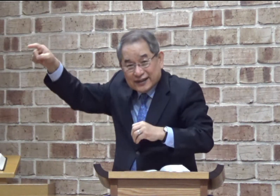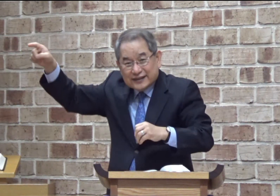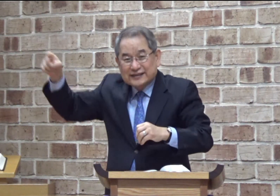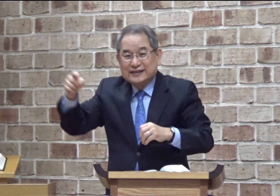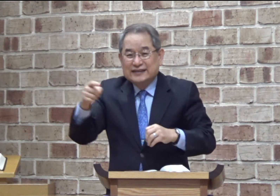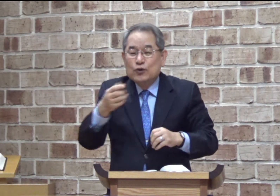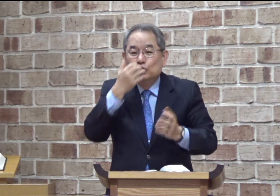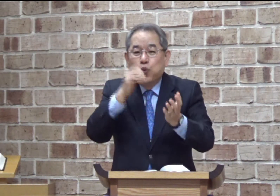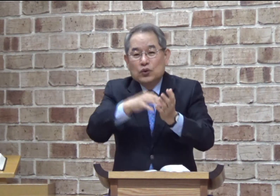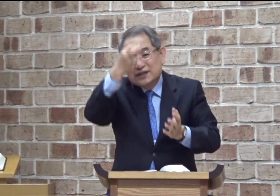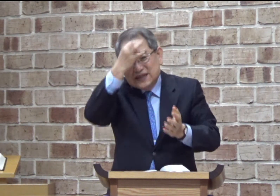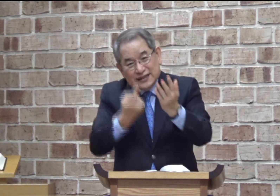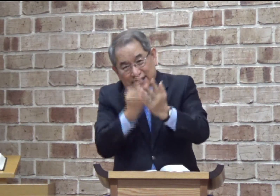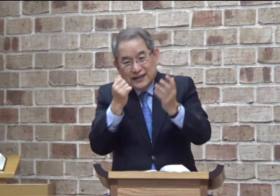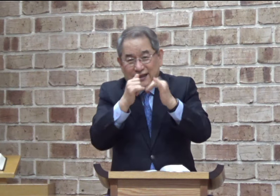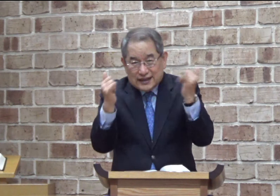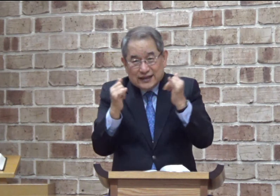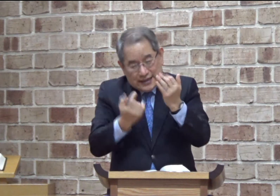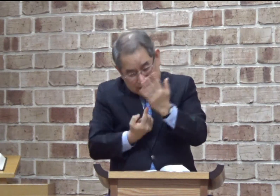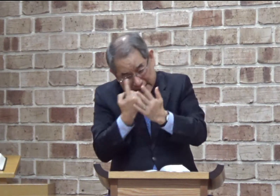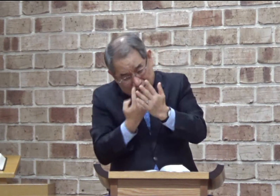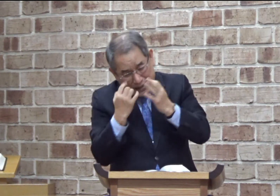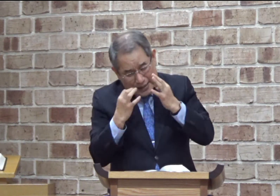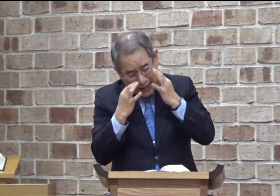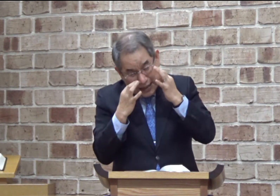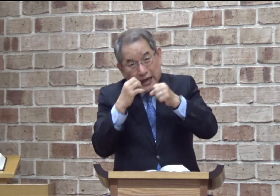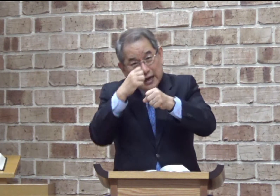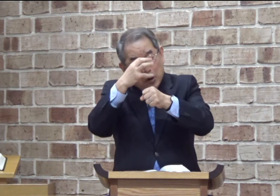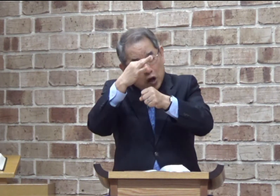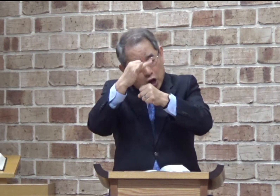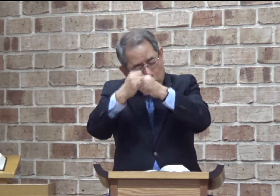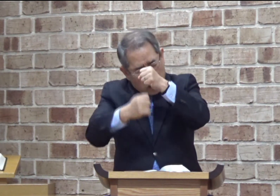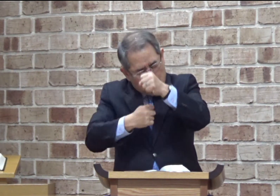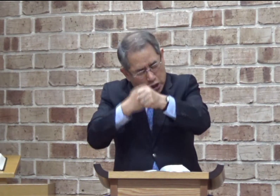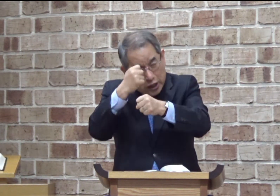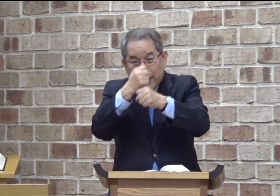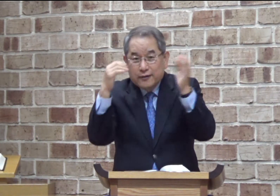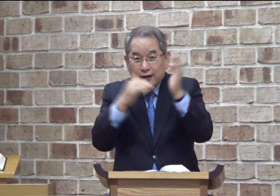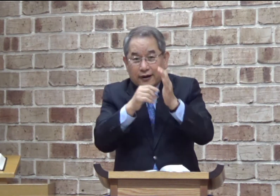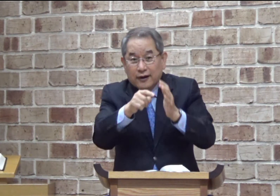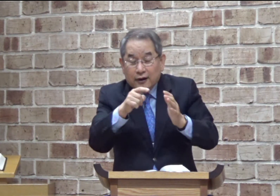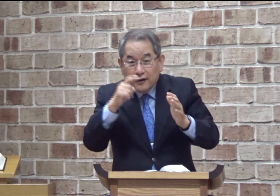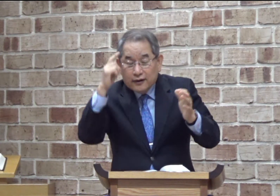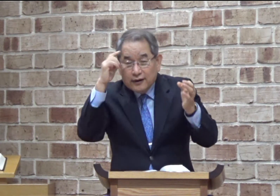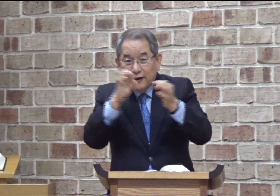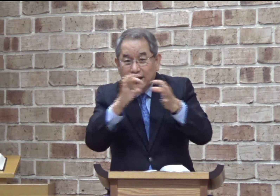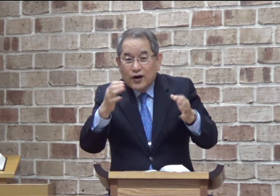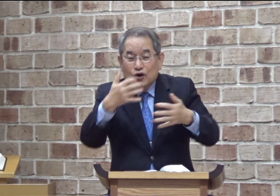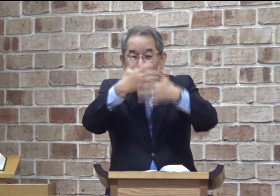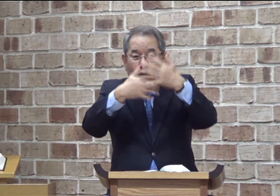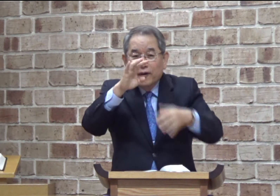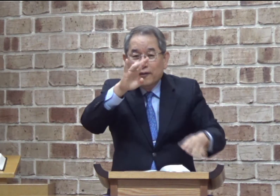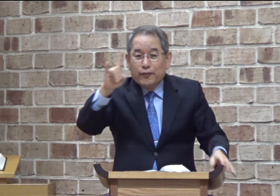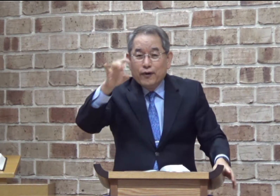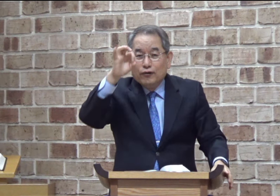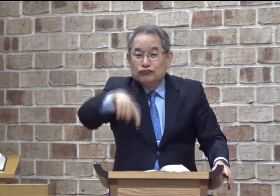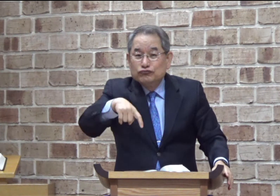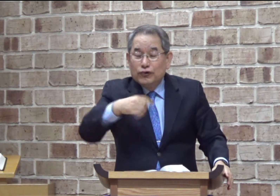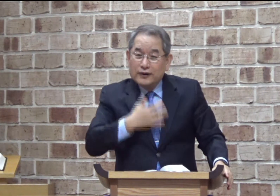돌을 싣고 돌아갔습니다. 그 돌을 가지고 몇 년 동안 작업을 했습니다.